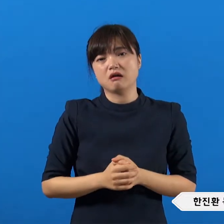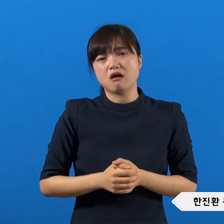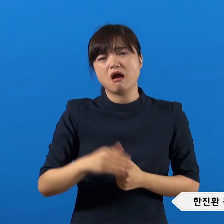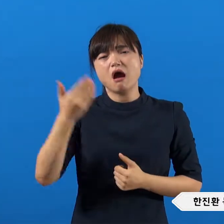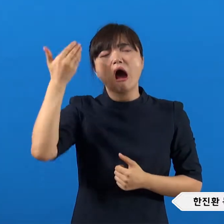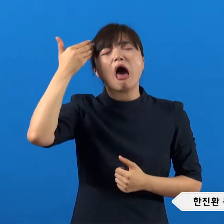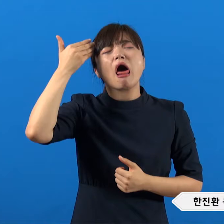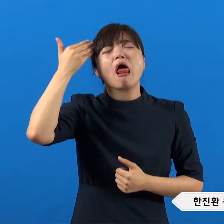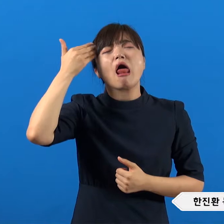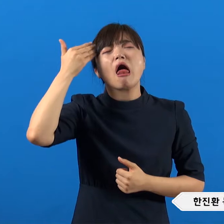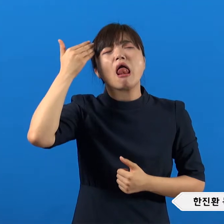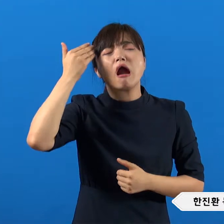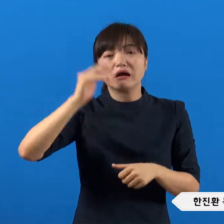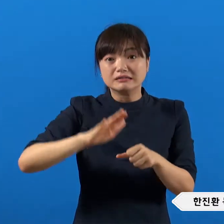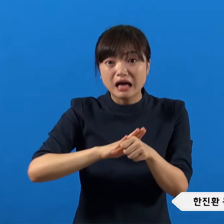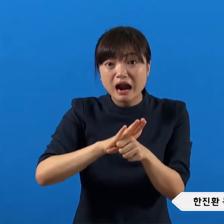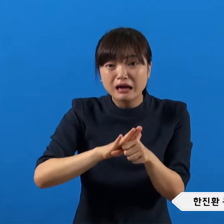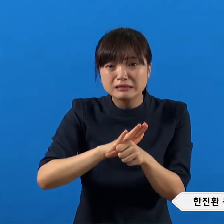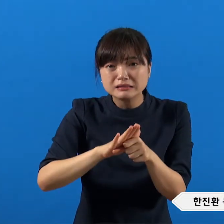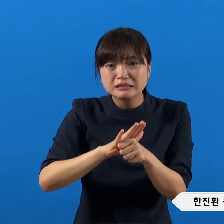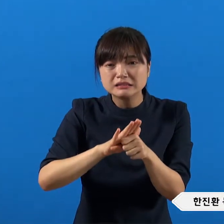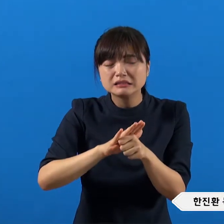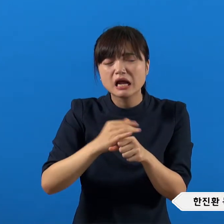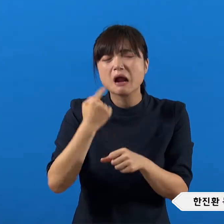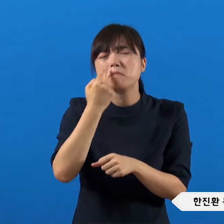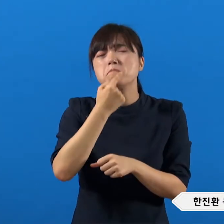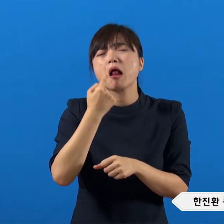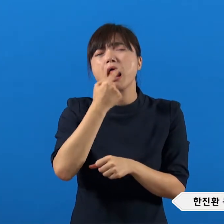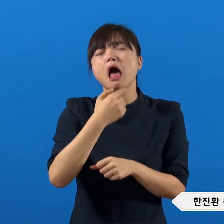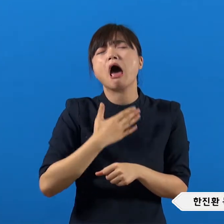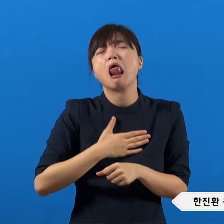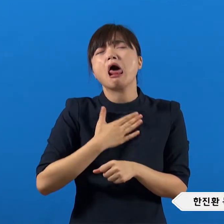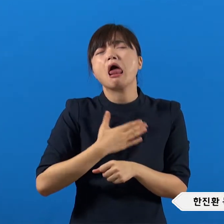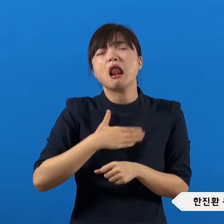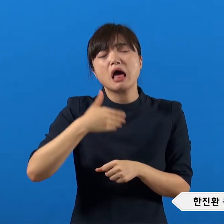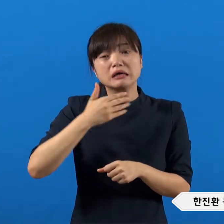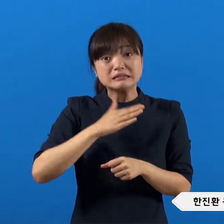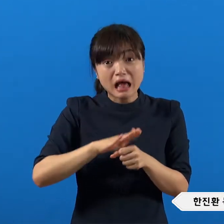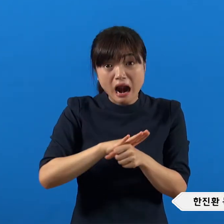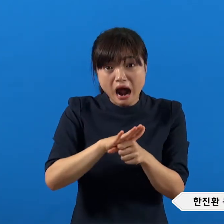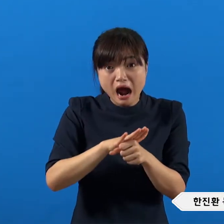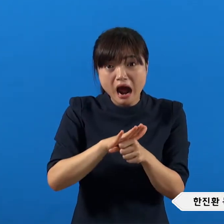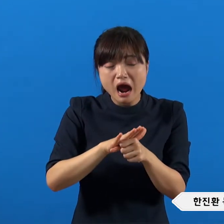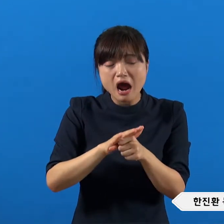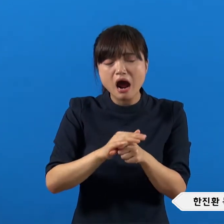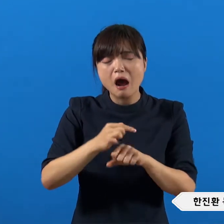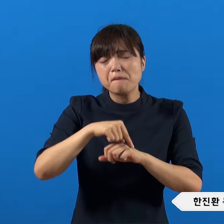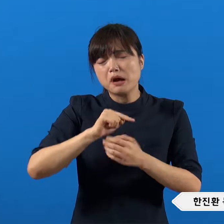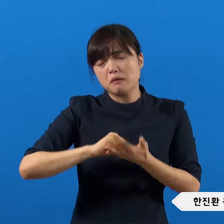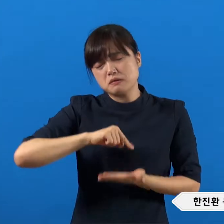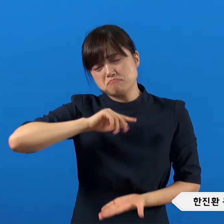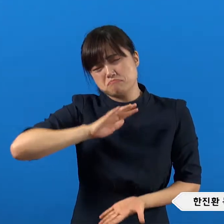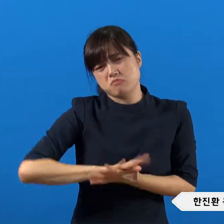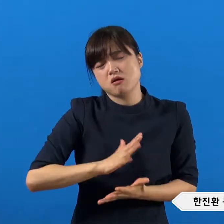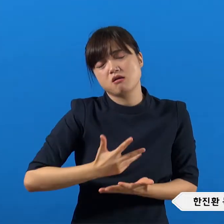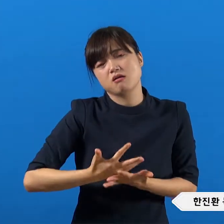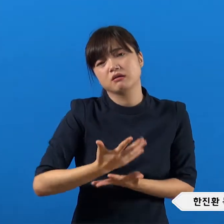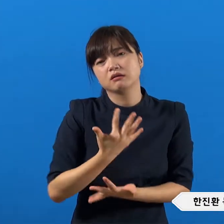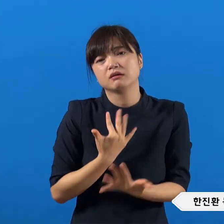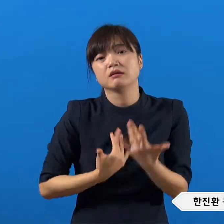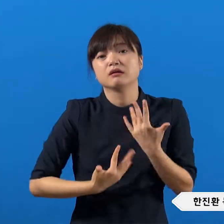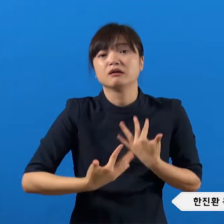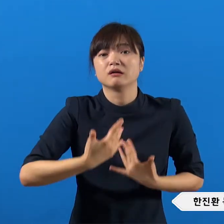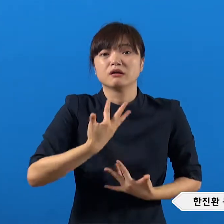머릿속에만 남아있던 그 사랑이, 이론적으로만 알고 있던 사랑이 가슴에 불이 되어서 뜨겁게 타오르기 시작합니다.